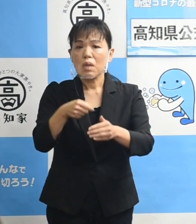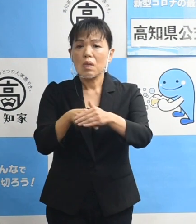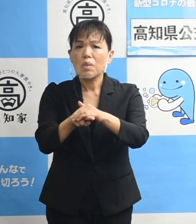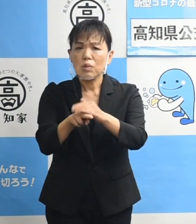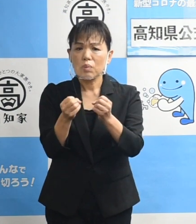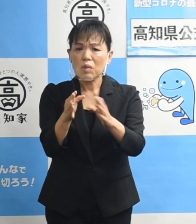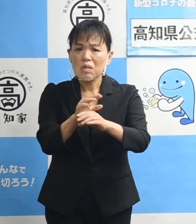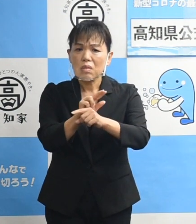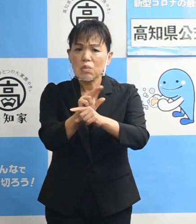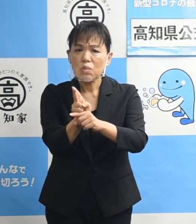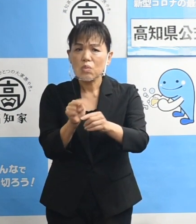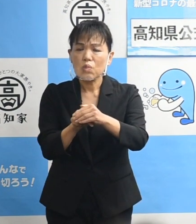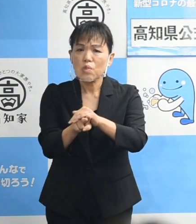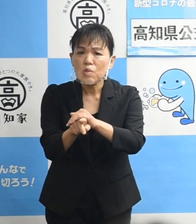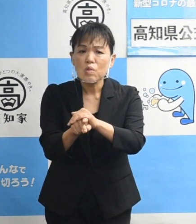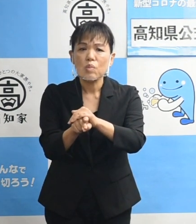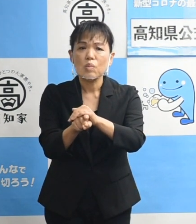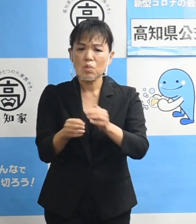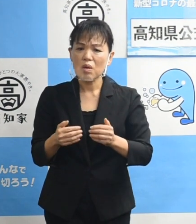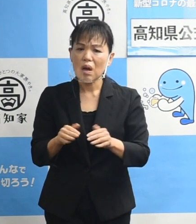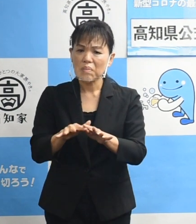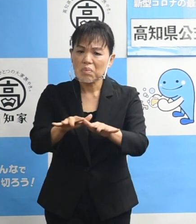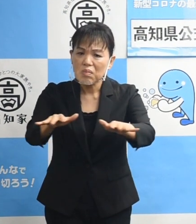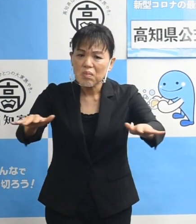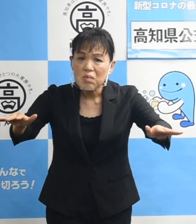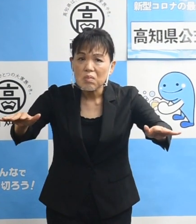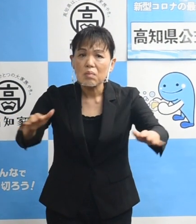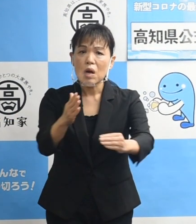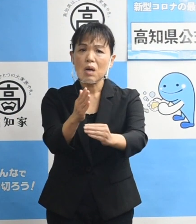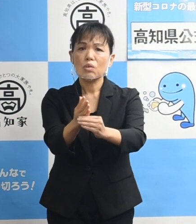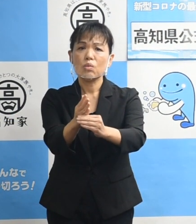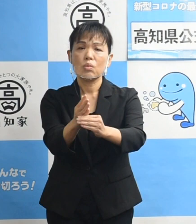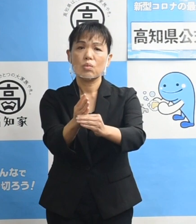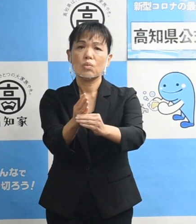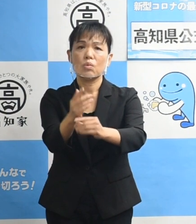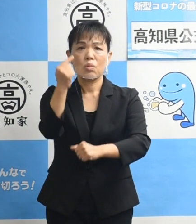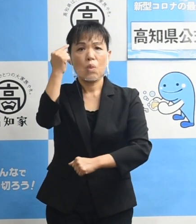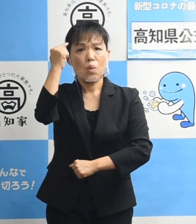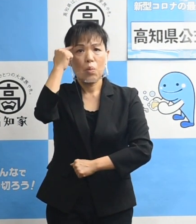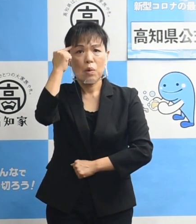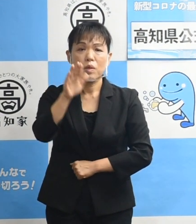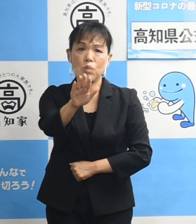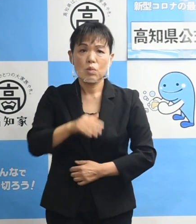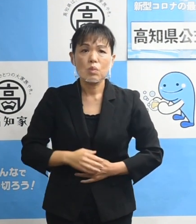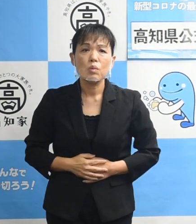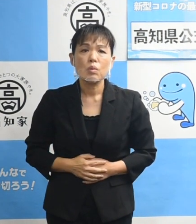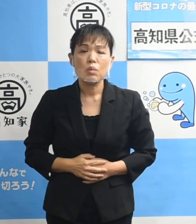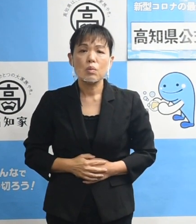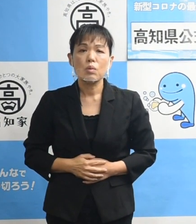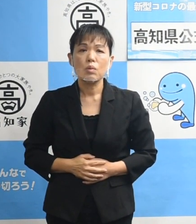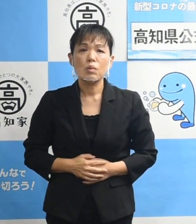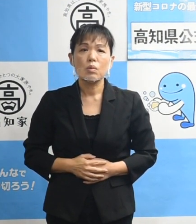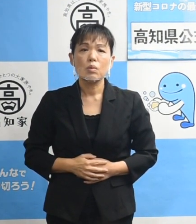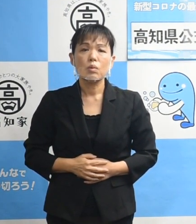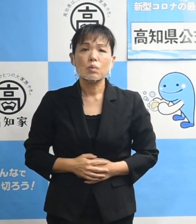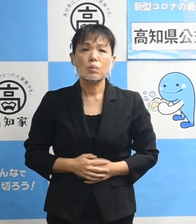型コロナウイルスが広がっているというふうに判断をせざるを得ない状況だというふうに考えています。